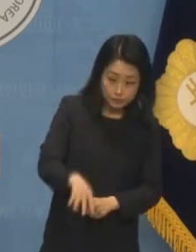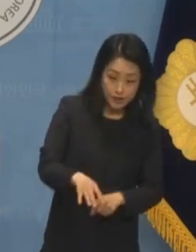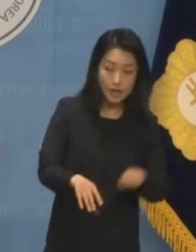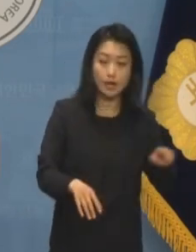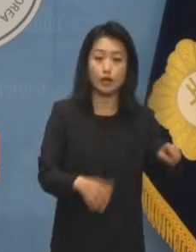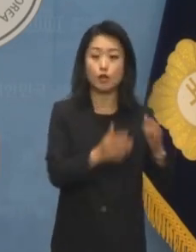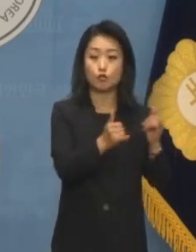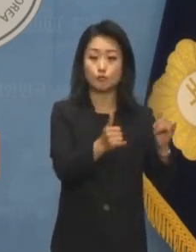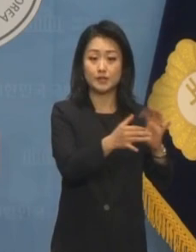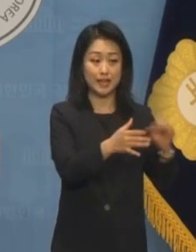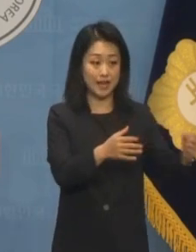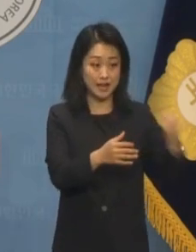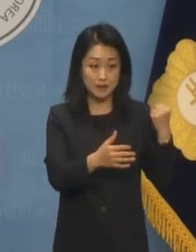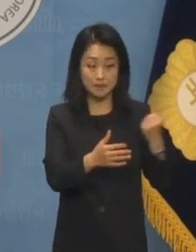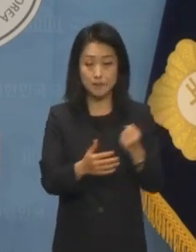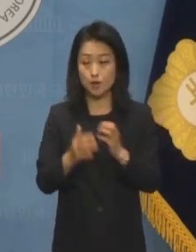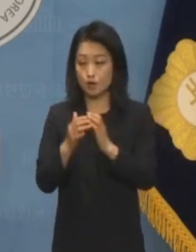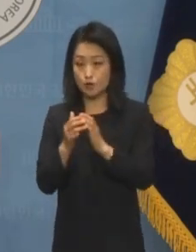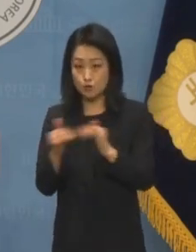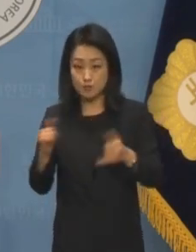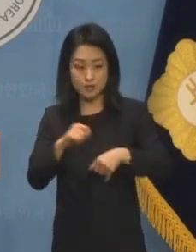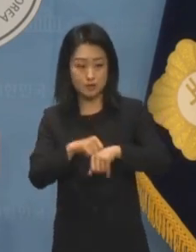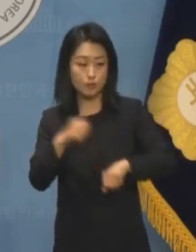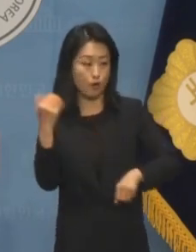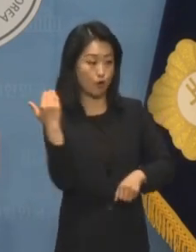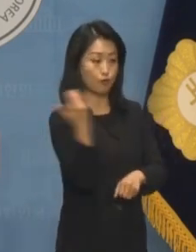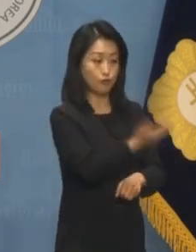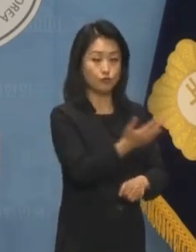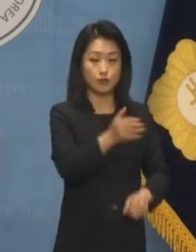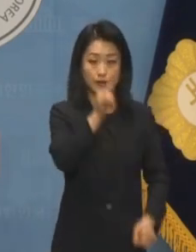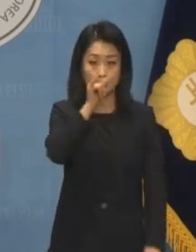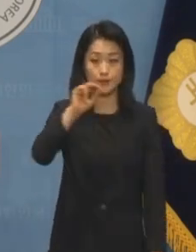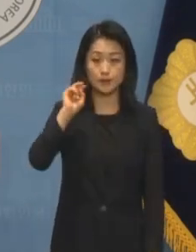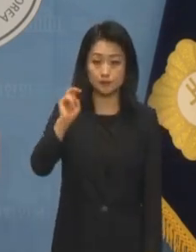국민의 최후 통첩이 임박하고 있습니다.